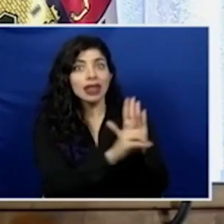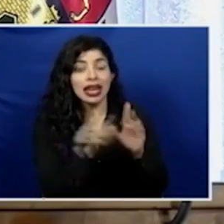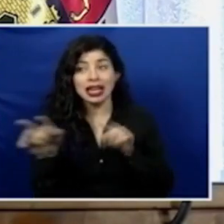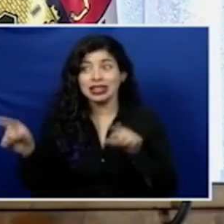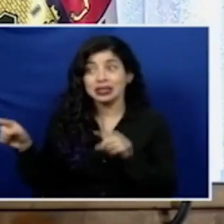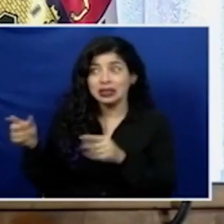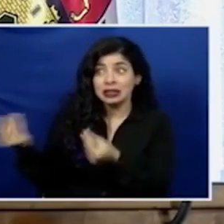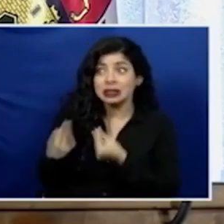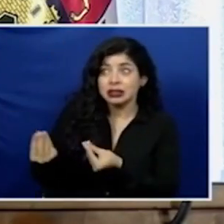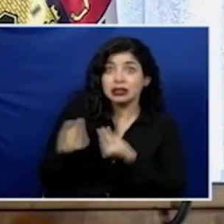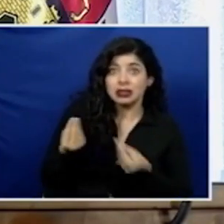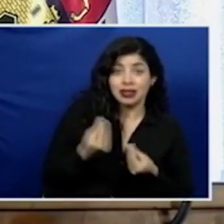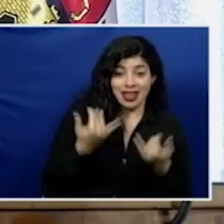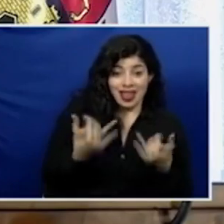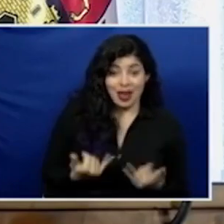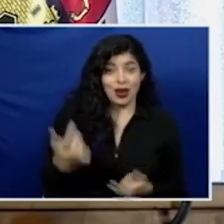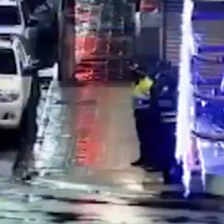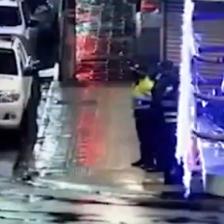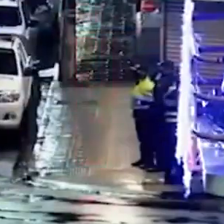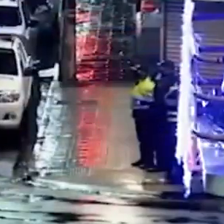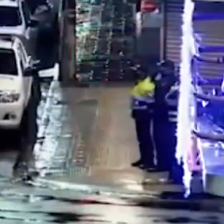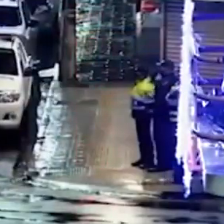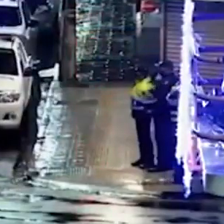y Paralímpicos de Tokio 2020.